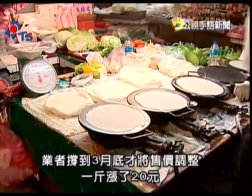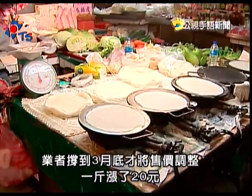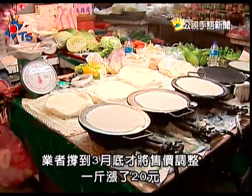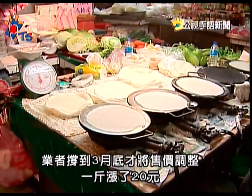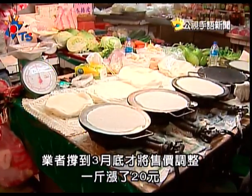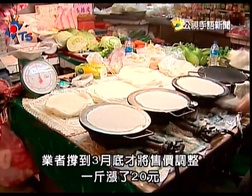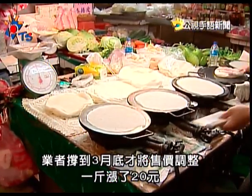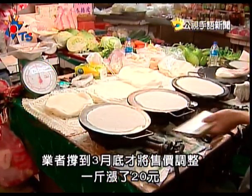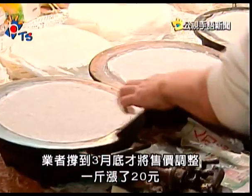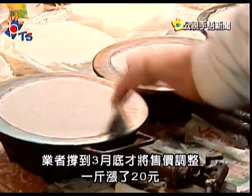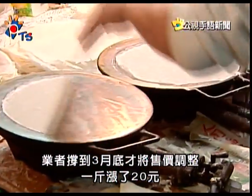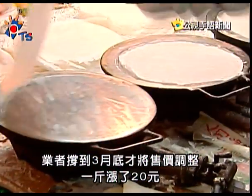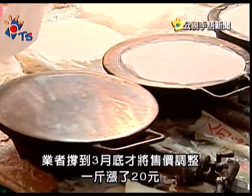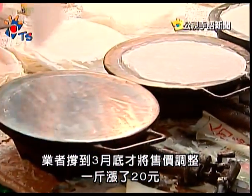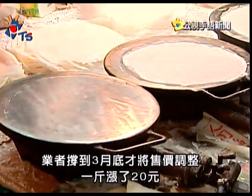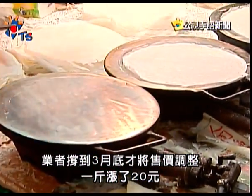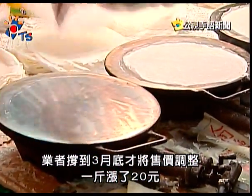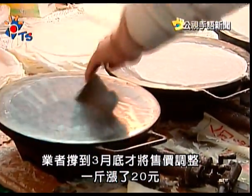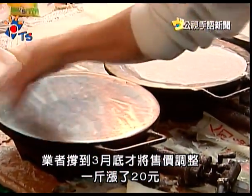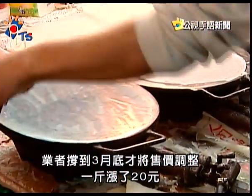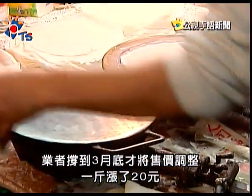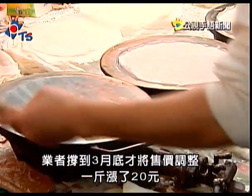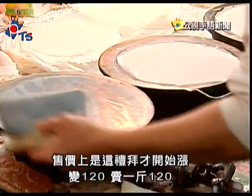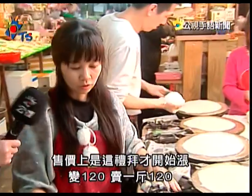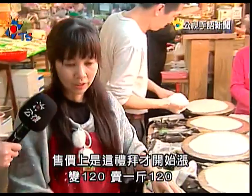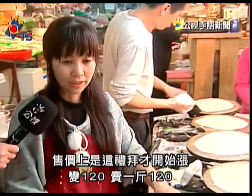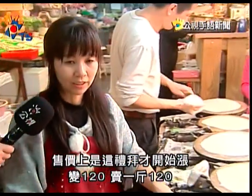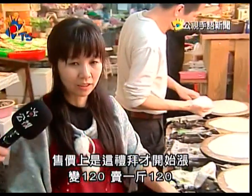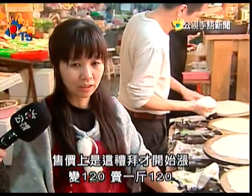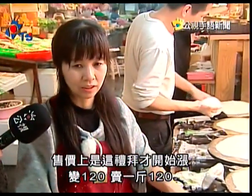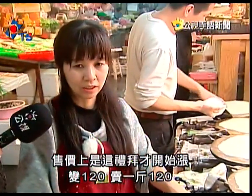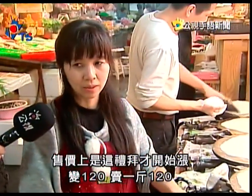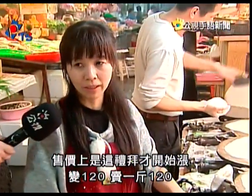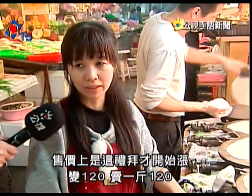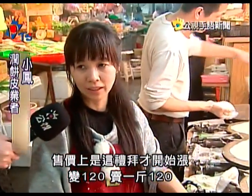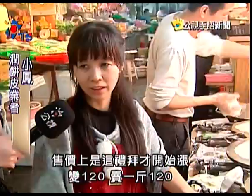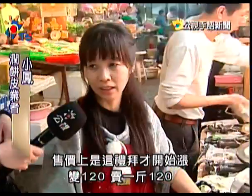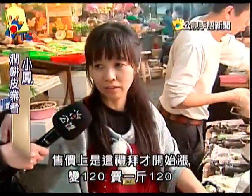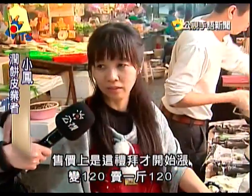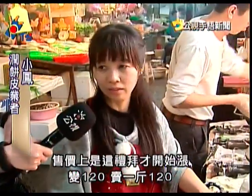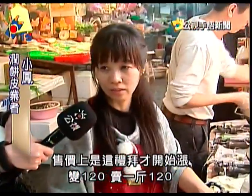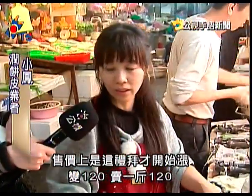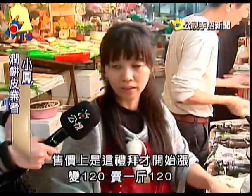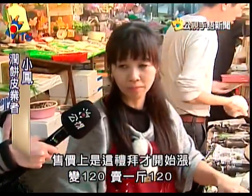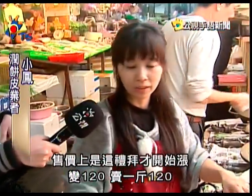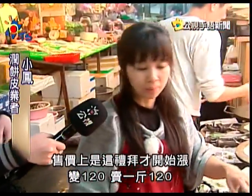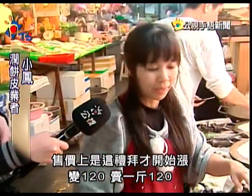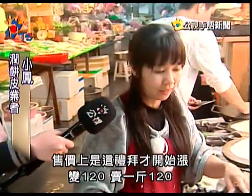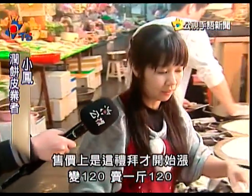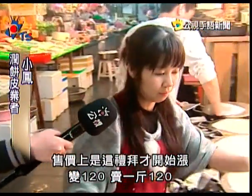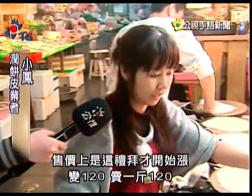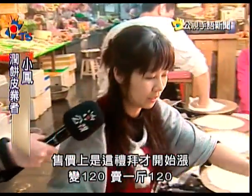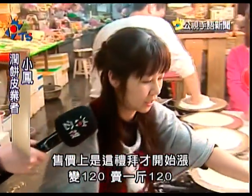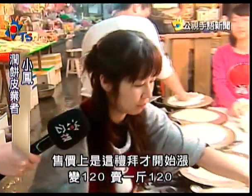3月底才将售价调整，已经涨20元。 售价上是这礼拜才开始涨，变120，卖